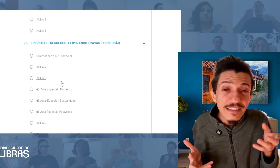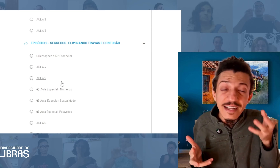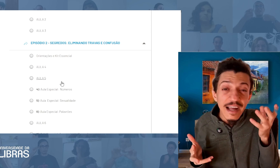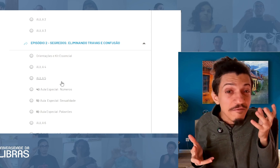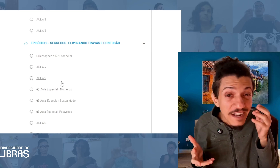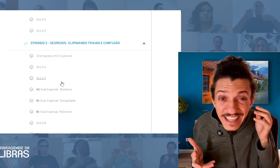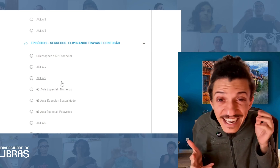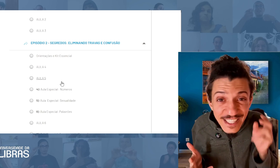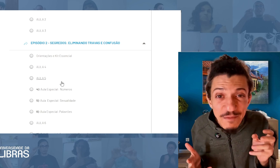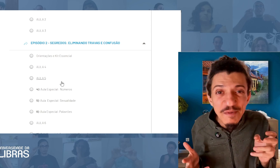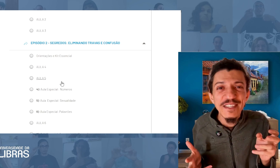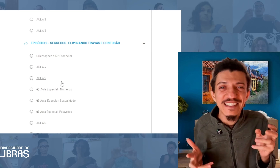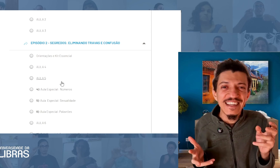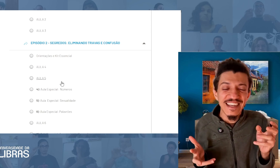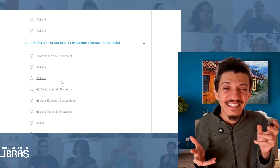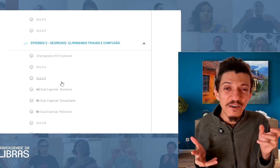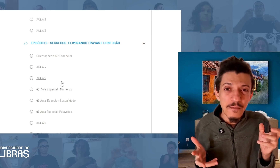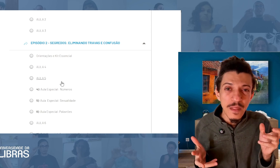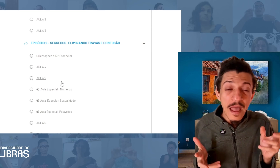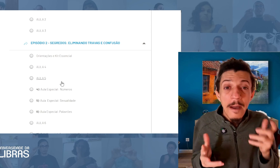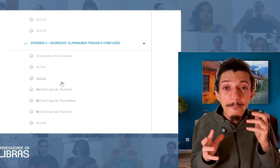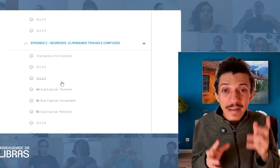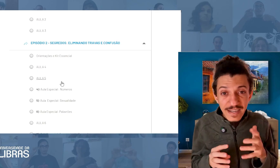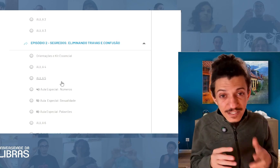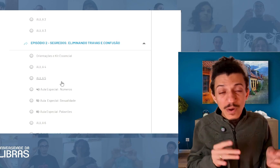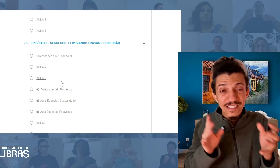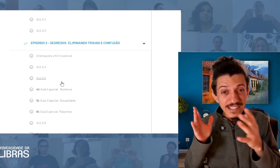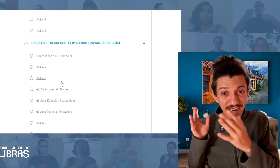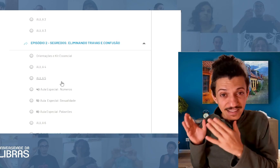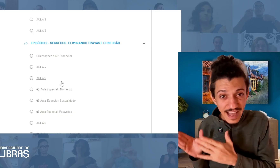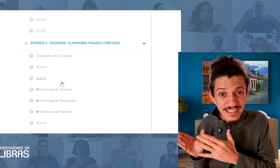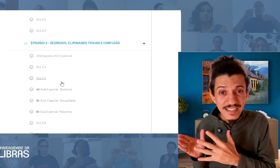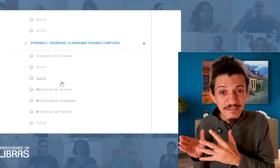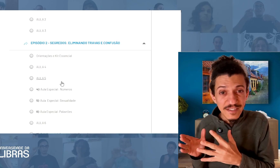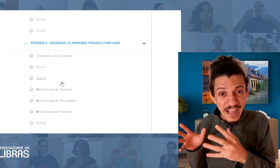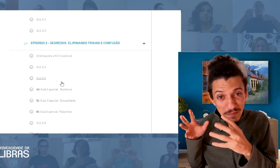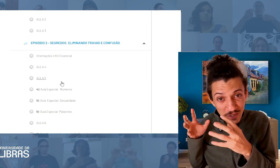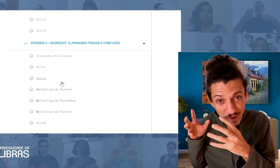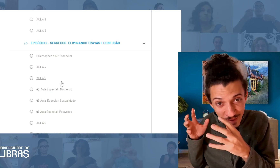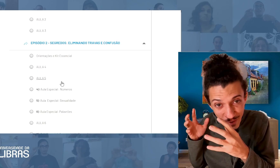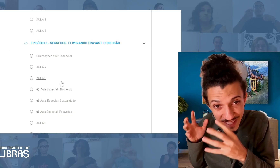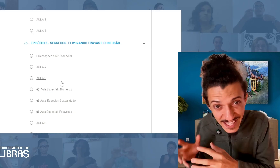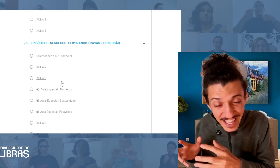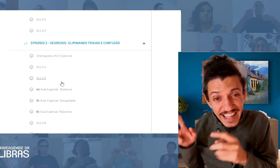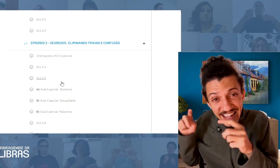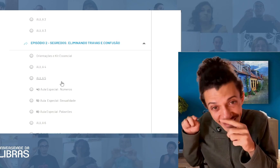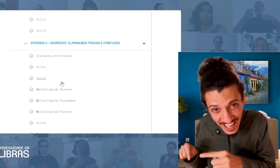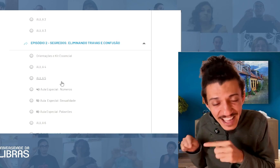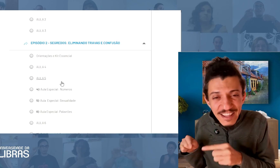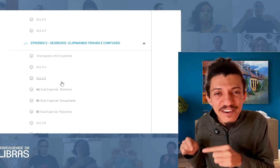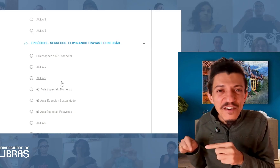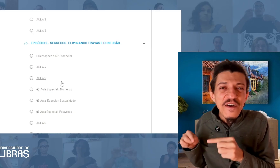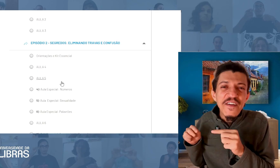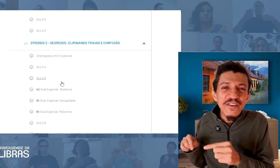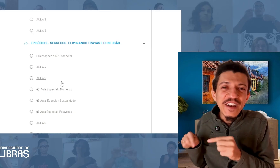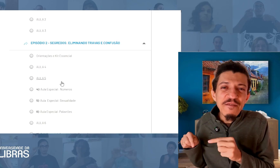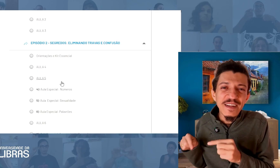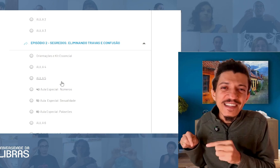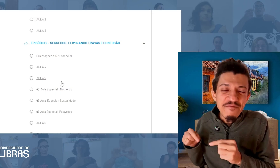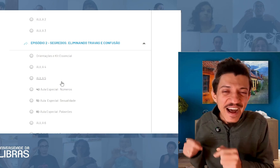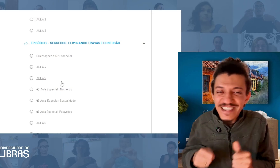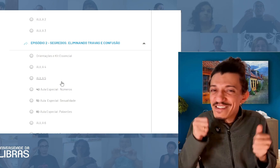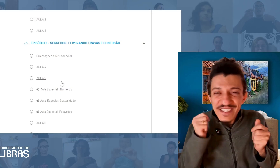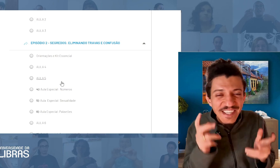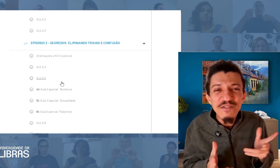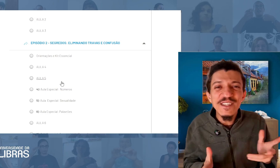vez que você está vendo aquele tipo de sinalização. Mas com as estratégias que você absorveu aqui dentro do Libras